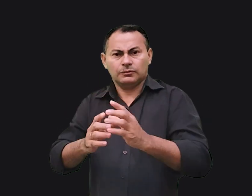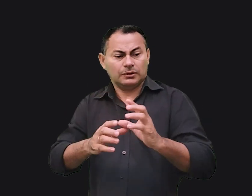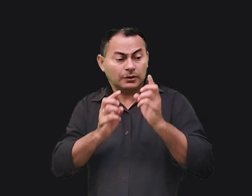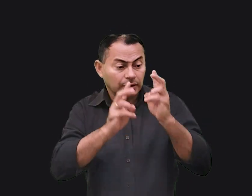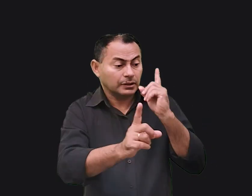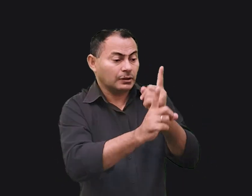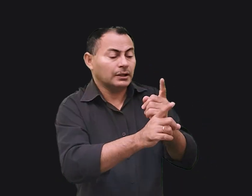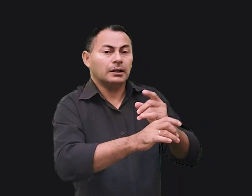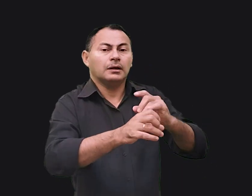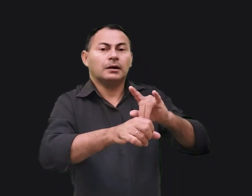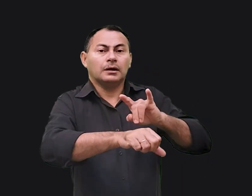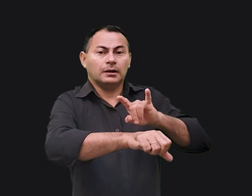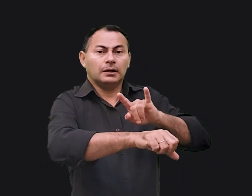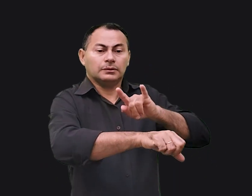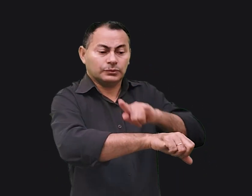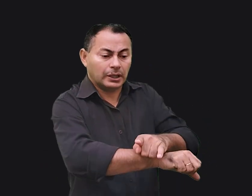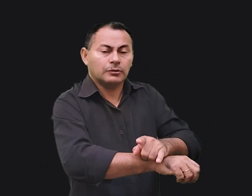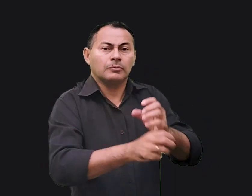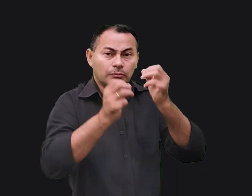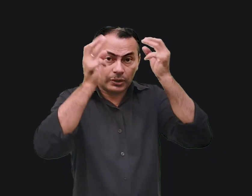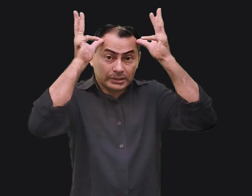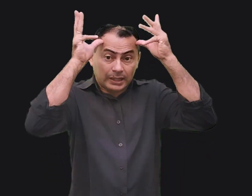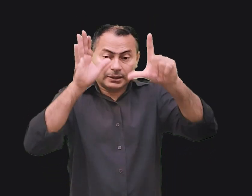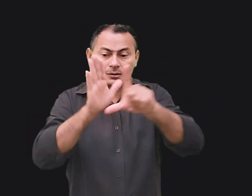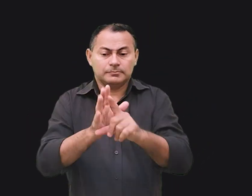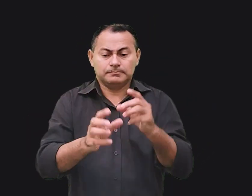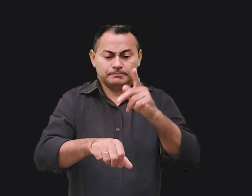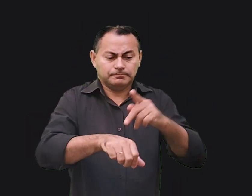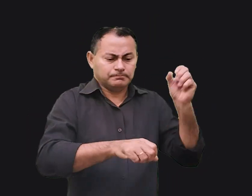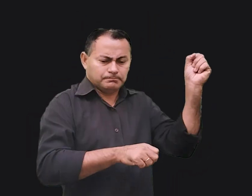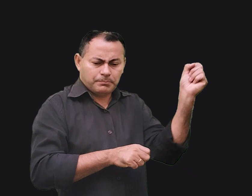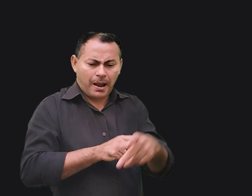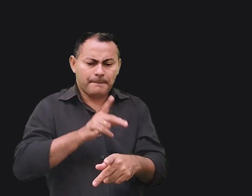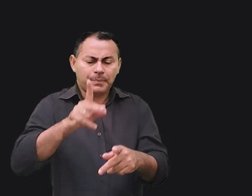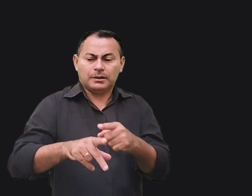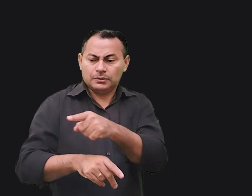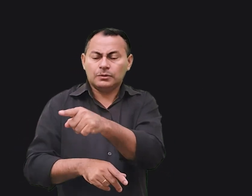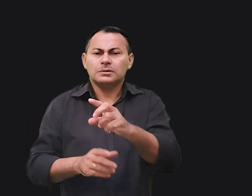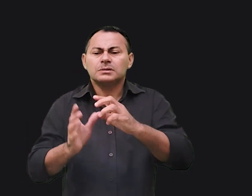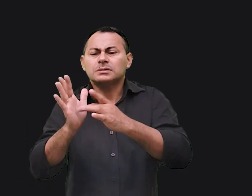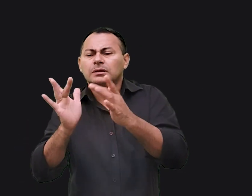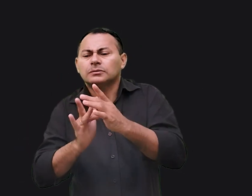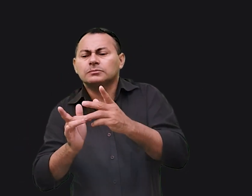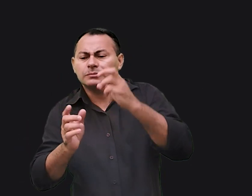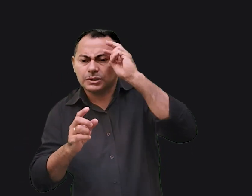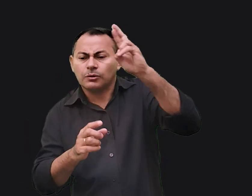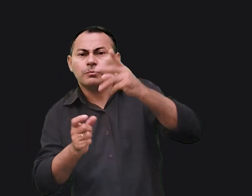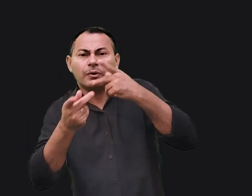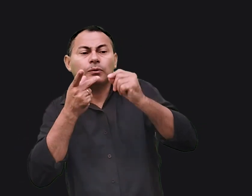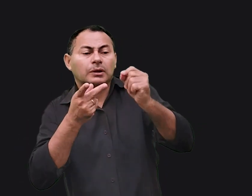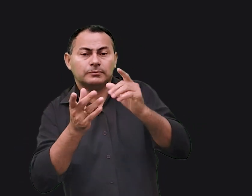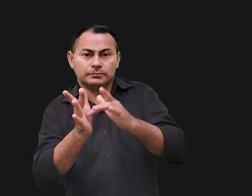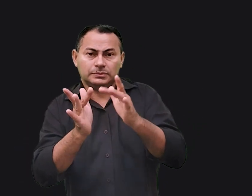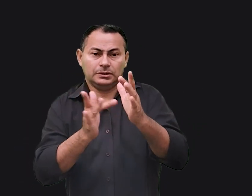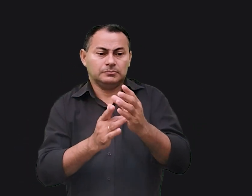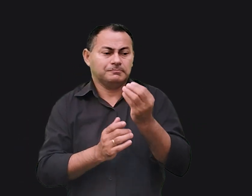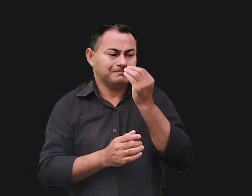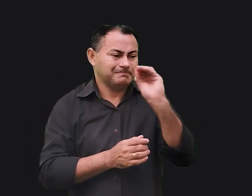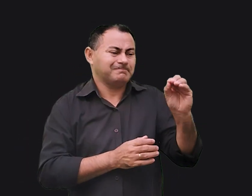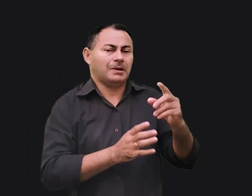surpreendida em ato de adultério. Na lei, Moisés nos ordena apedrejar tais mulheres. E o Senhor o que diz? Jesus ignorou a